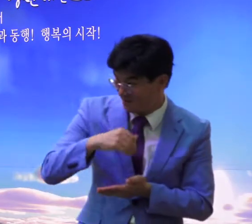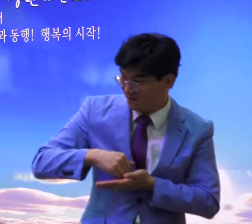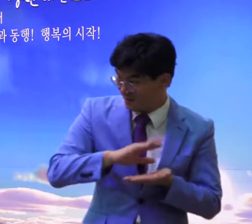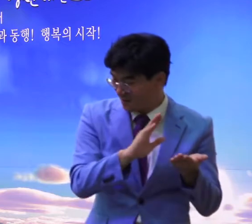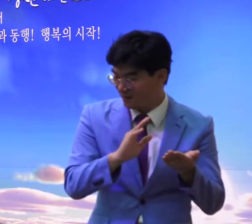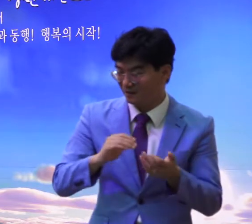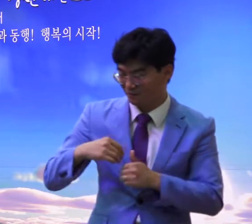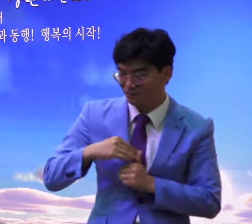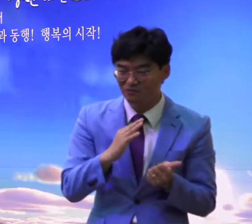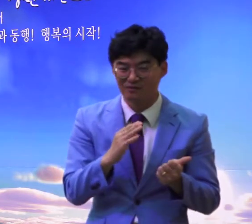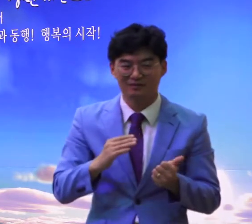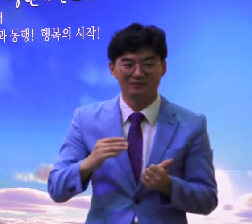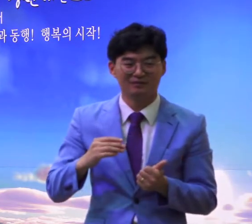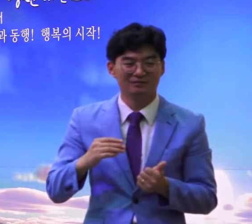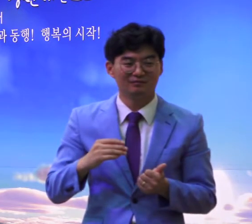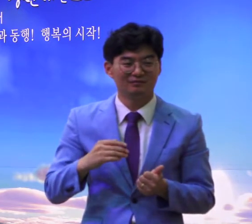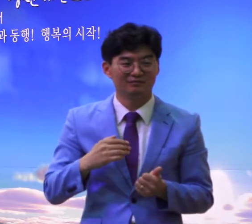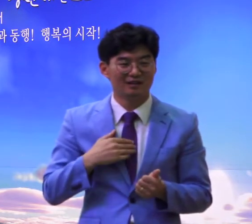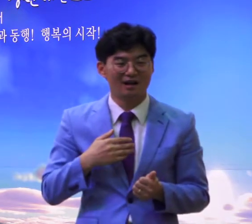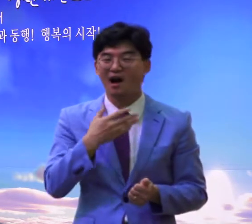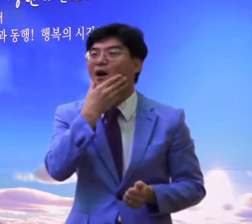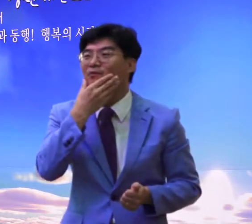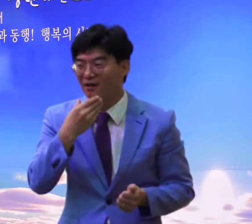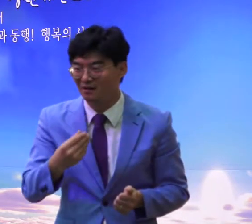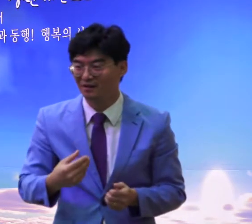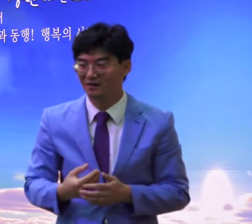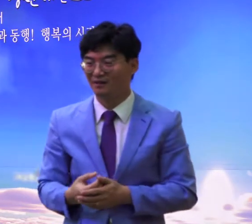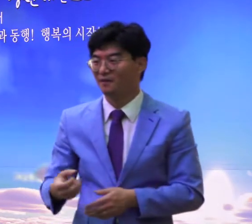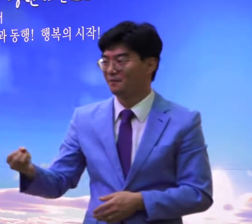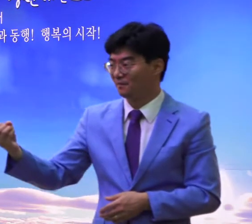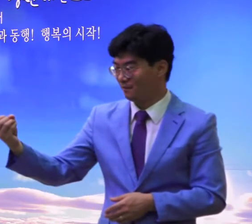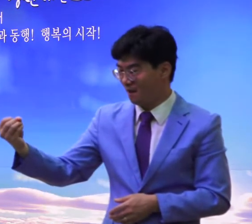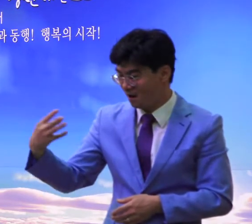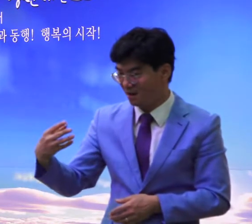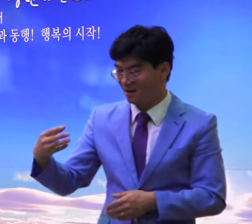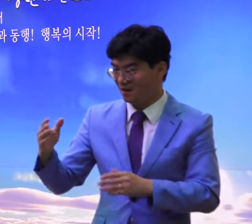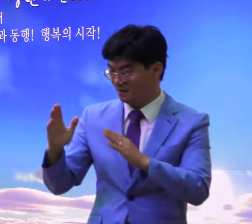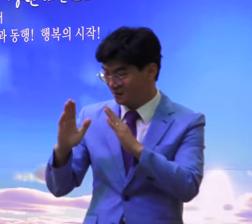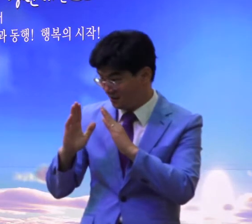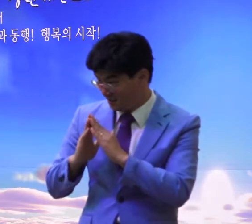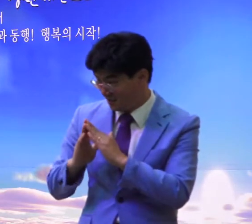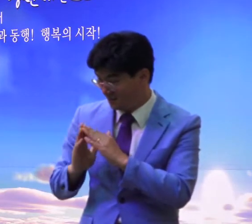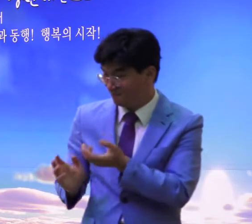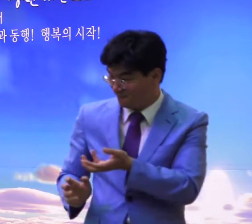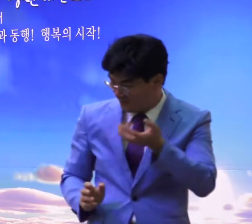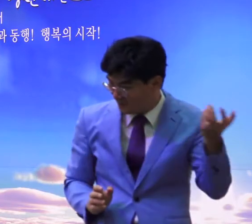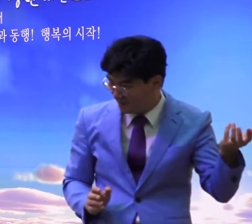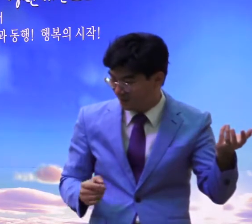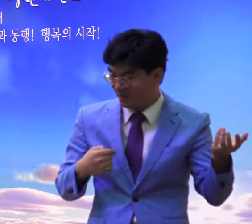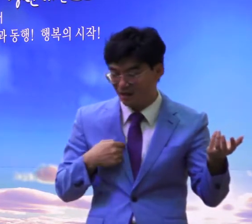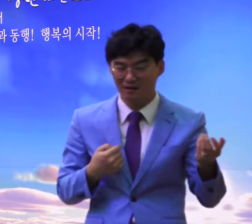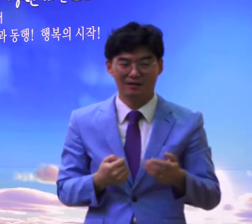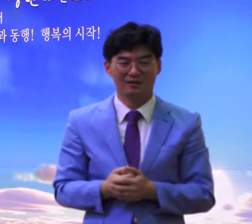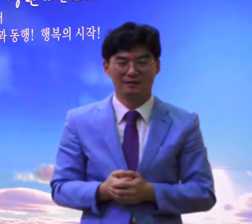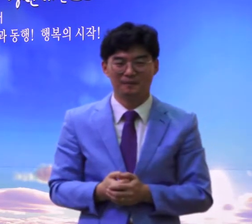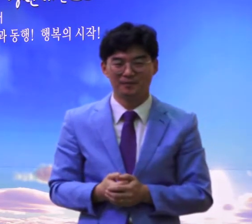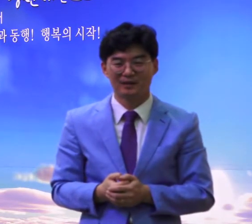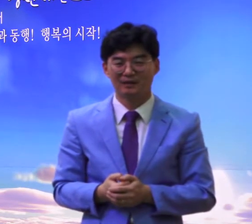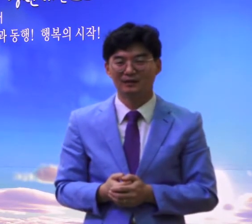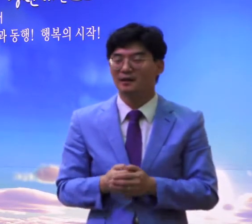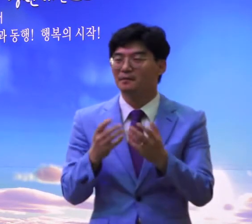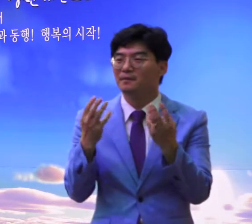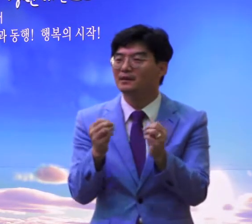있습니다. 거기에 아브라함에 대해서 이 부분을 주목해서 이야기했습니다. 히브리서